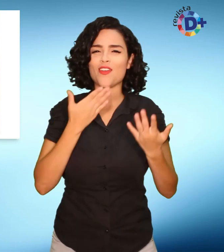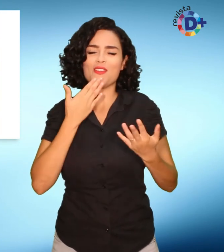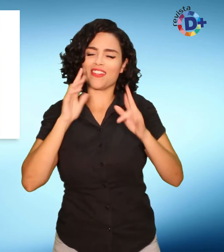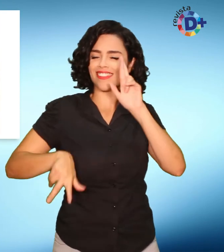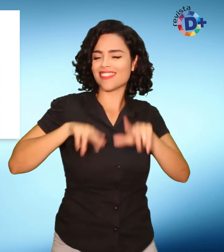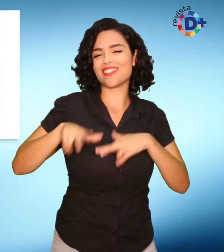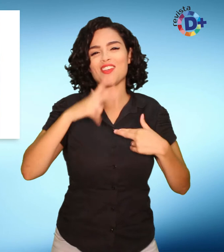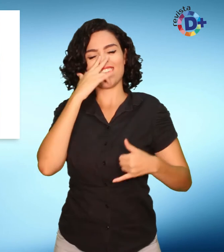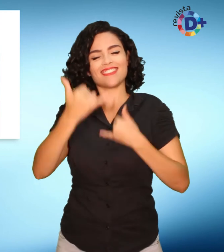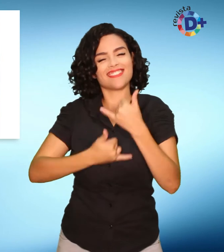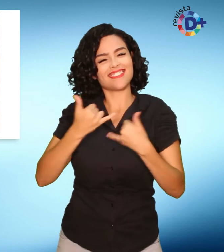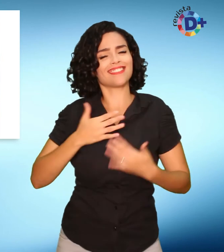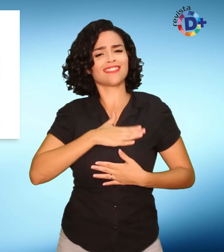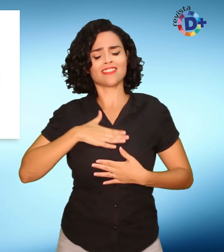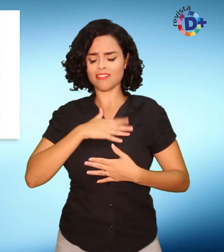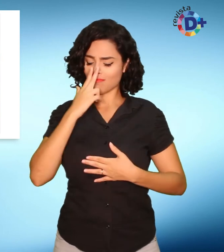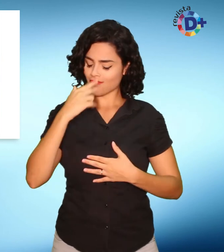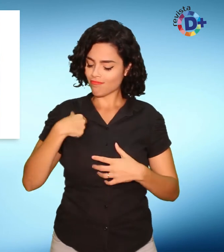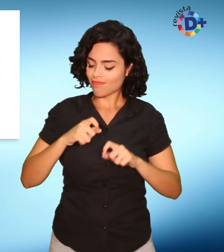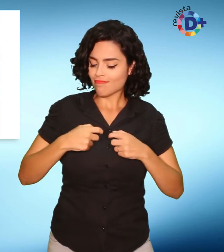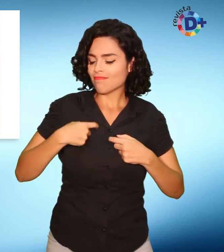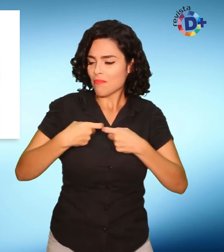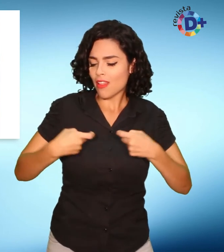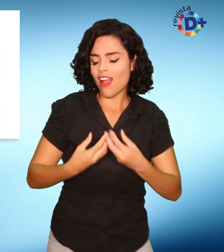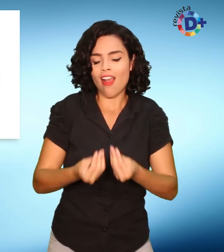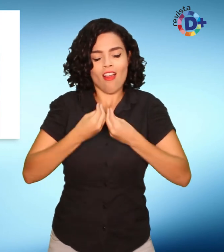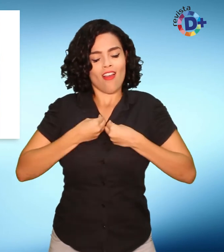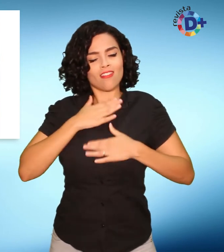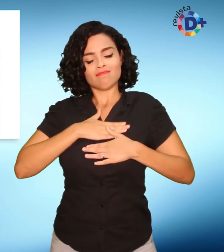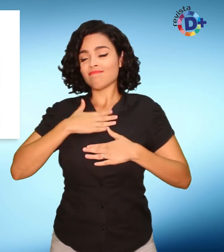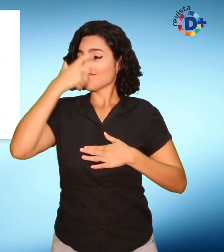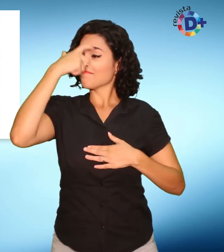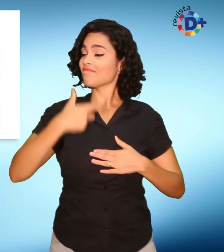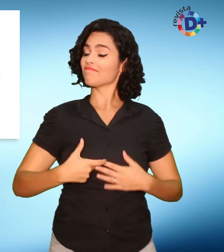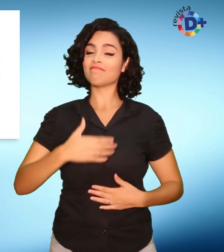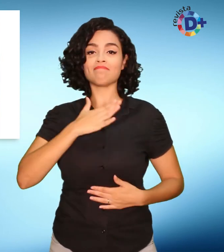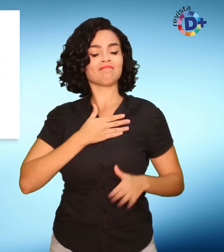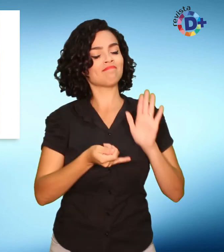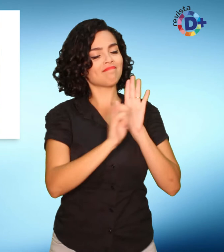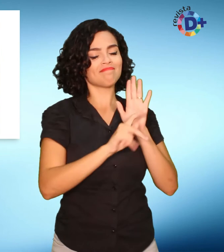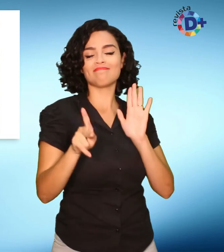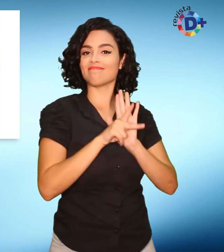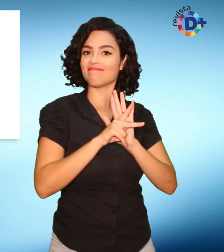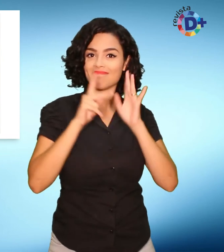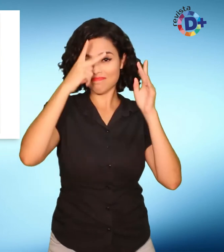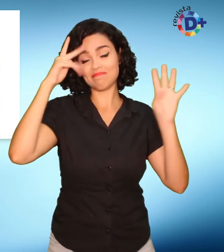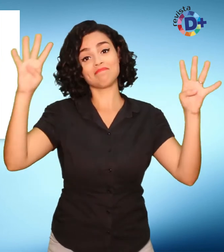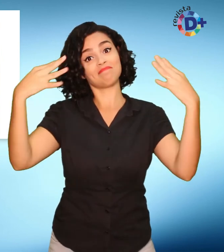e coloridas elas me deixam ser eu mesmo afirma o jovem por sua vez